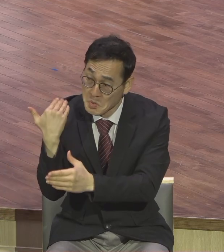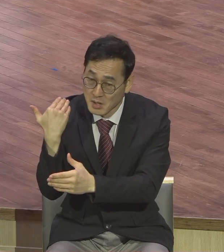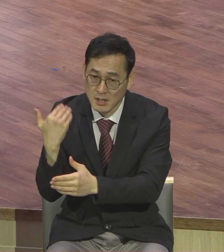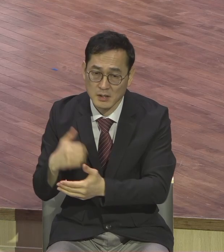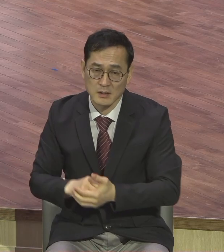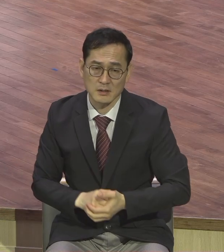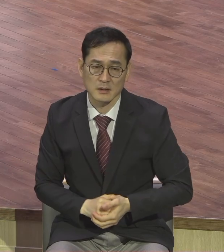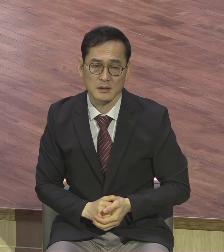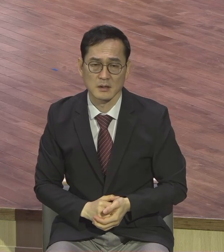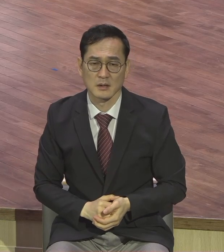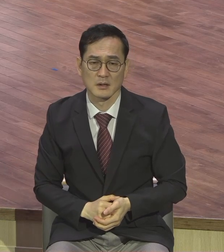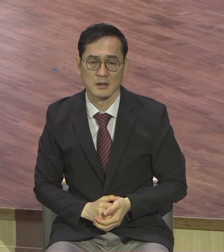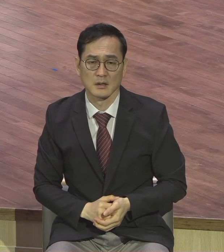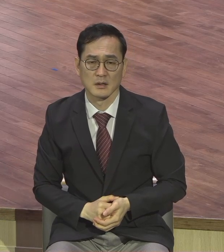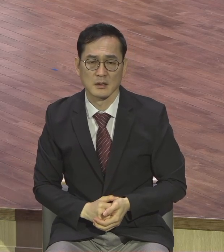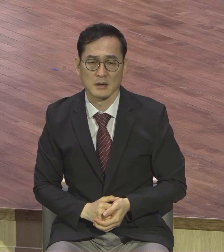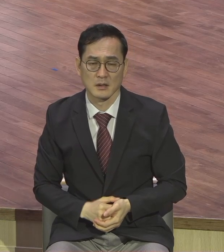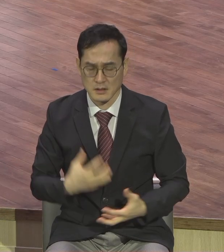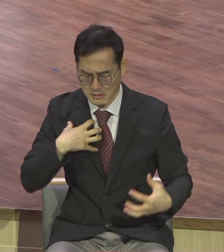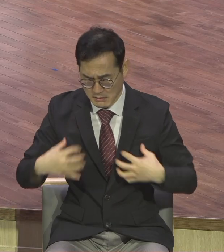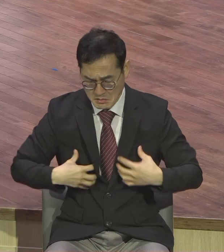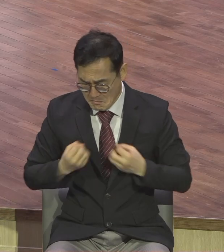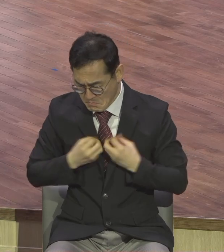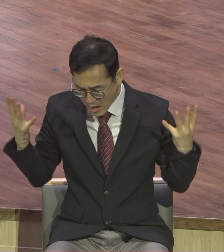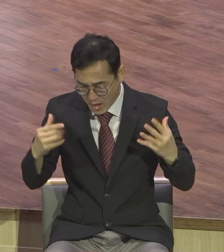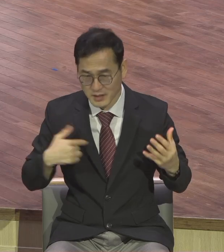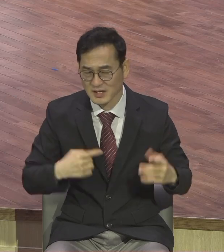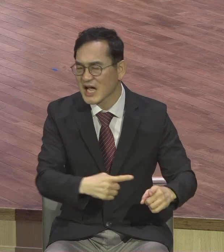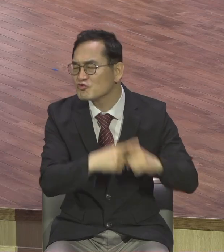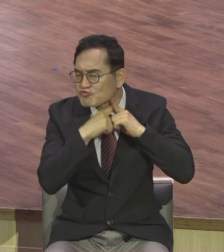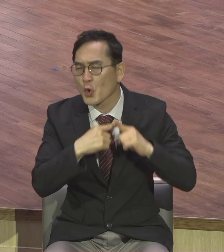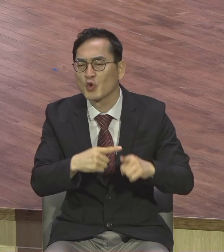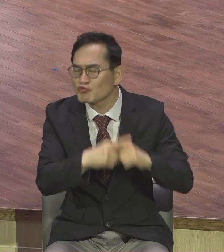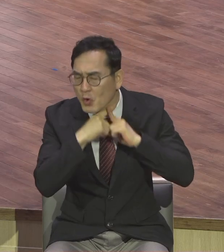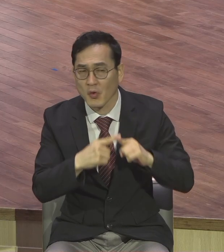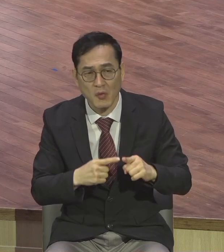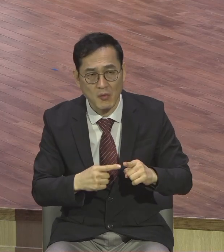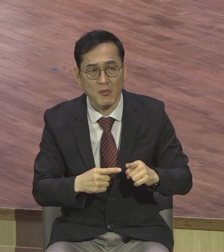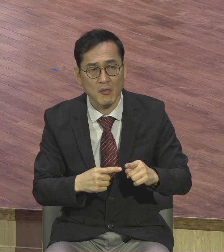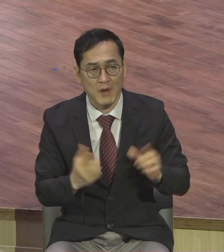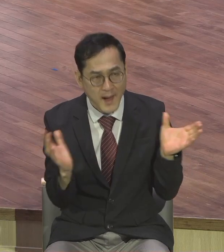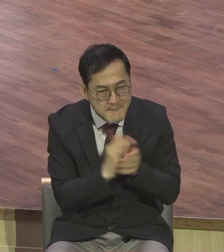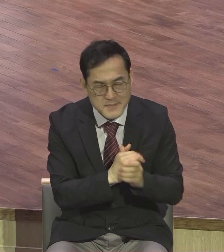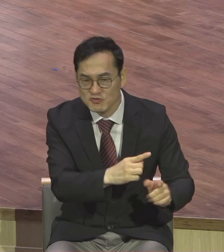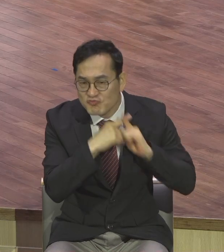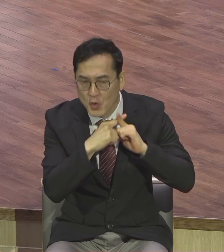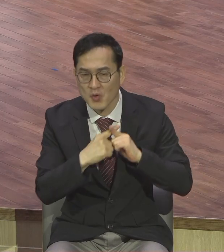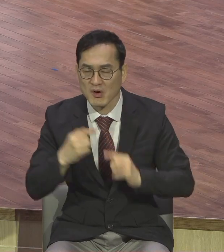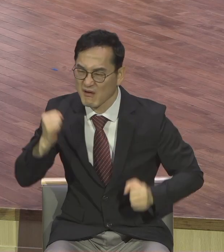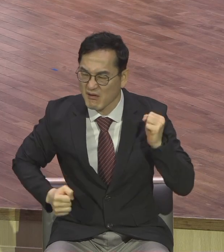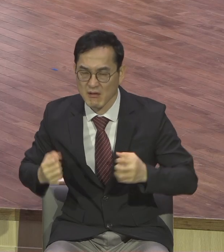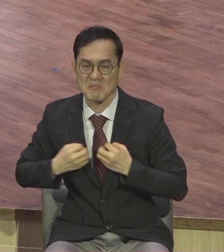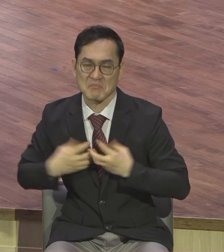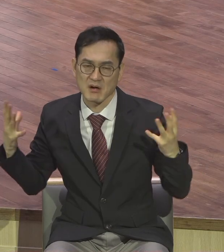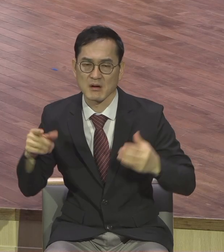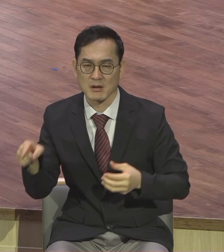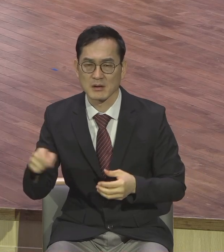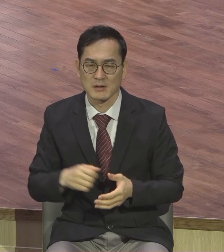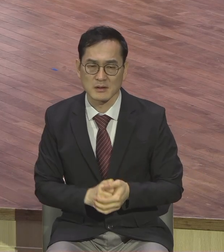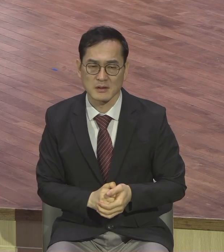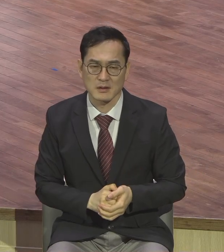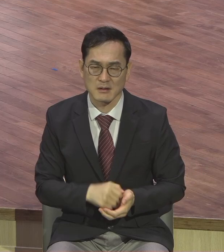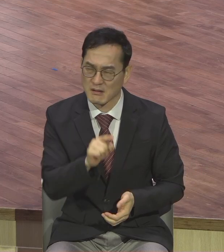그걸 자기들은 순교랍니다. 순교. IS들은. 특별히 탈레반이 아프가니스탄을 장악하기